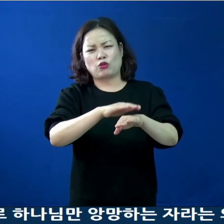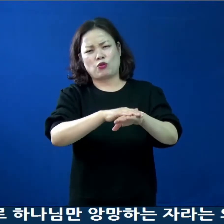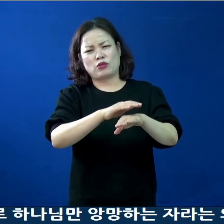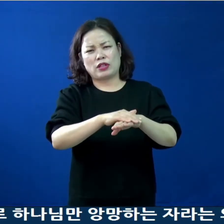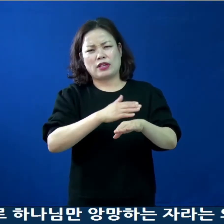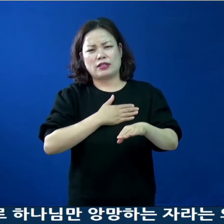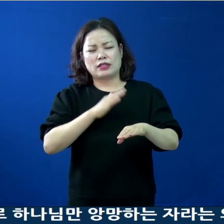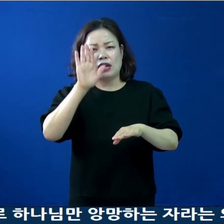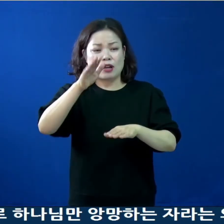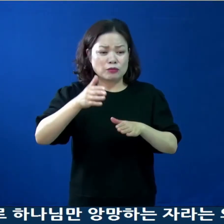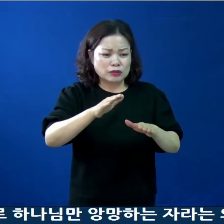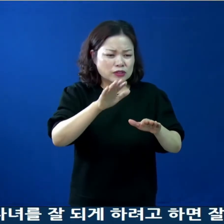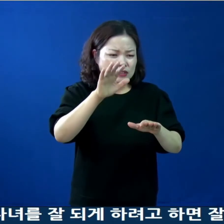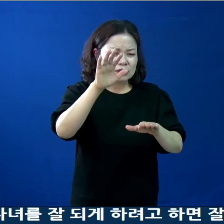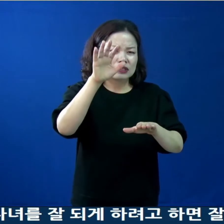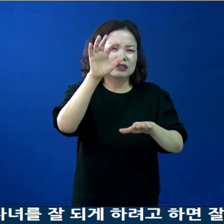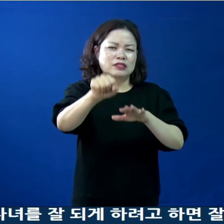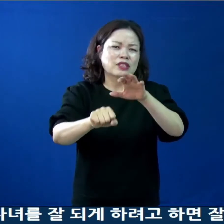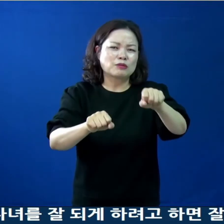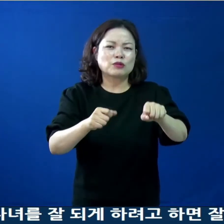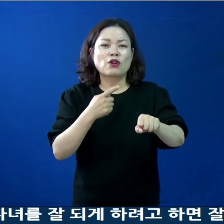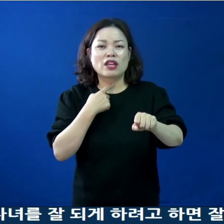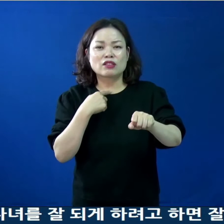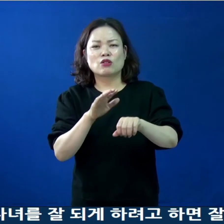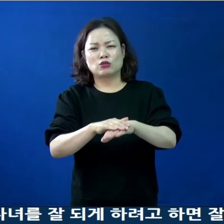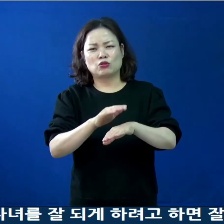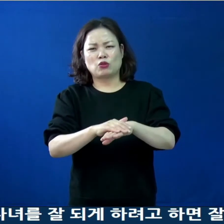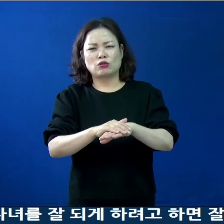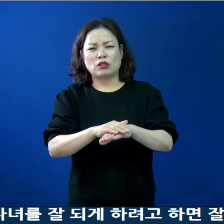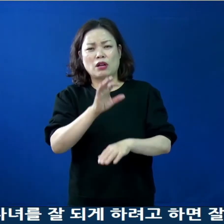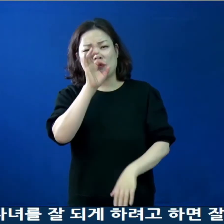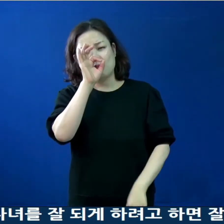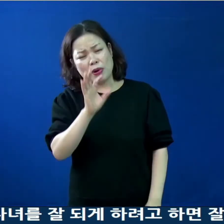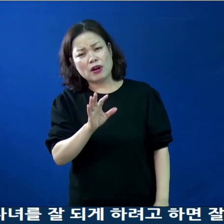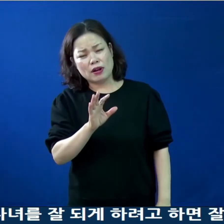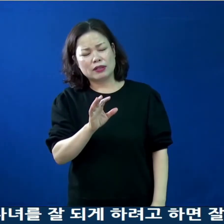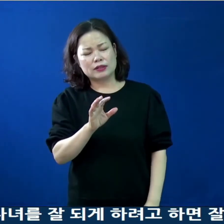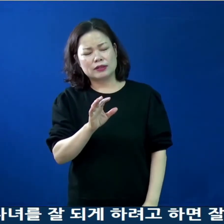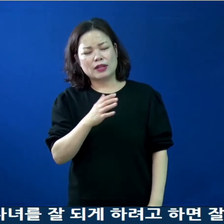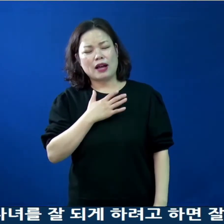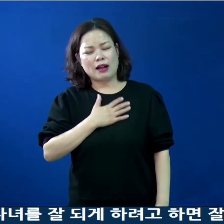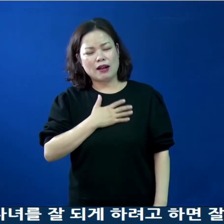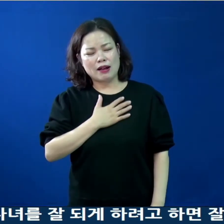내 앞길 잡으려고 했었던 그 손으로 안 된다는 거 일찌감치 알고